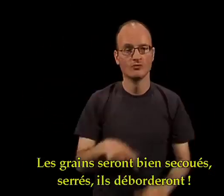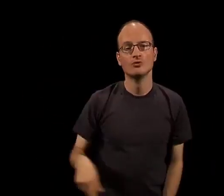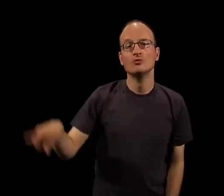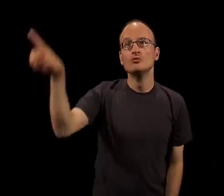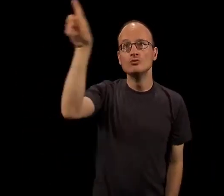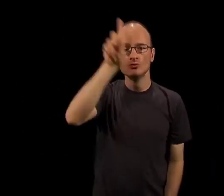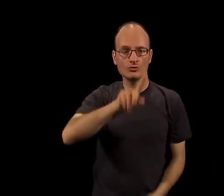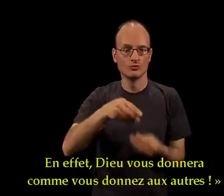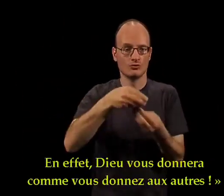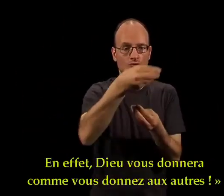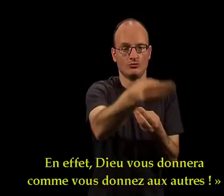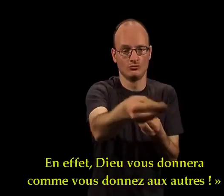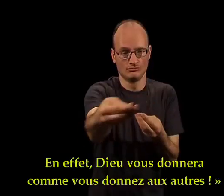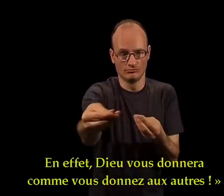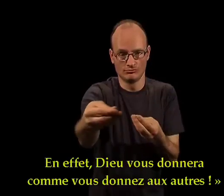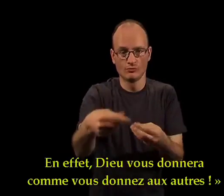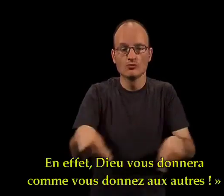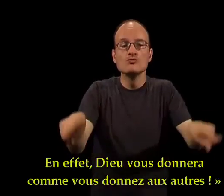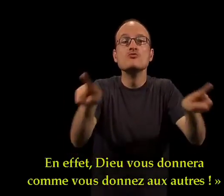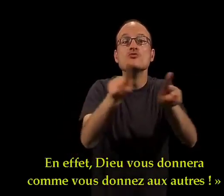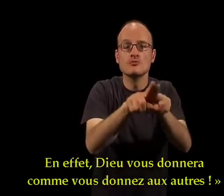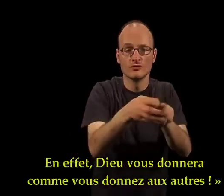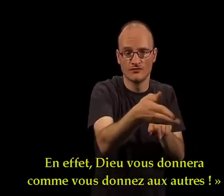En effet, Dieu vous donnera comme vous donnez aux autres.